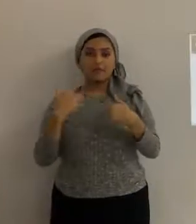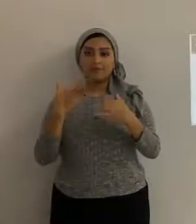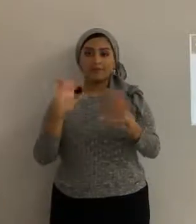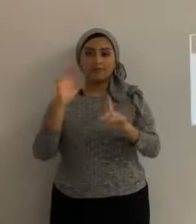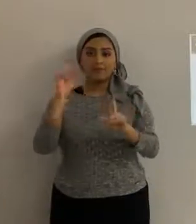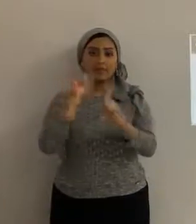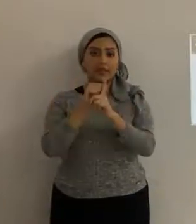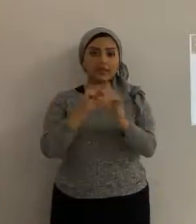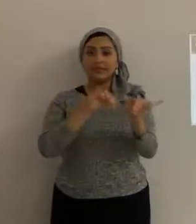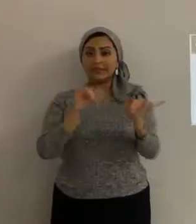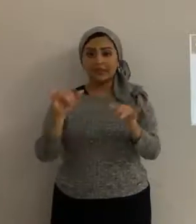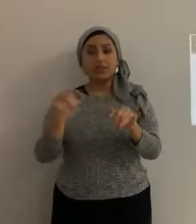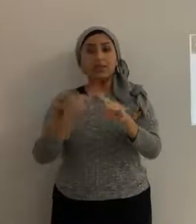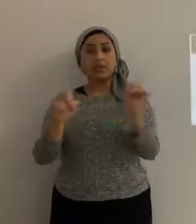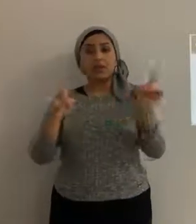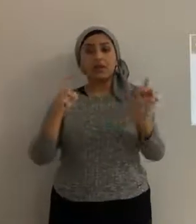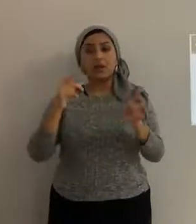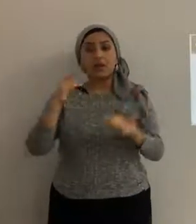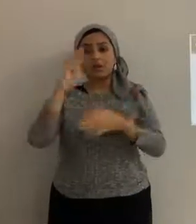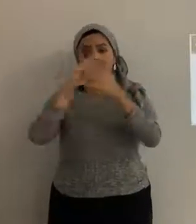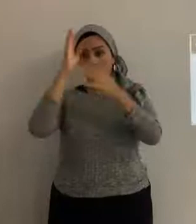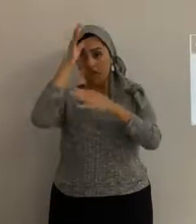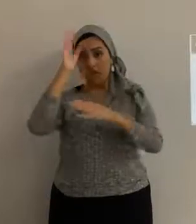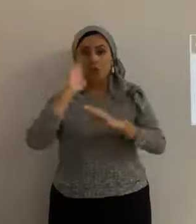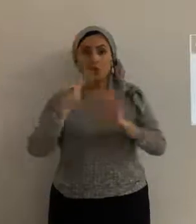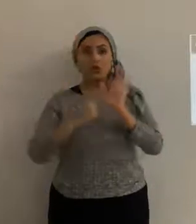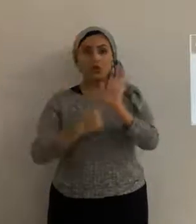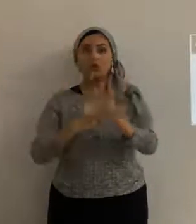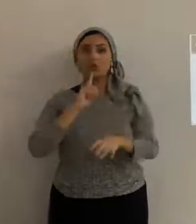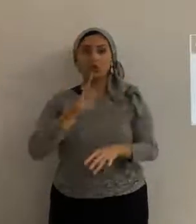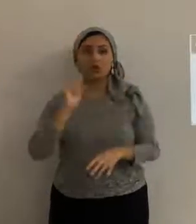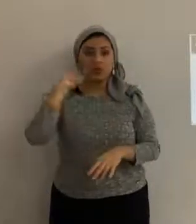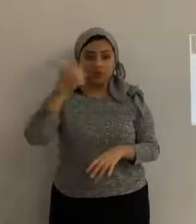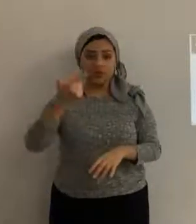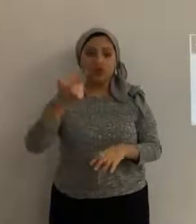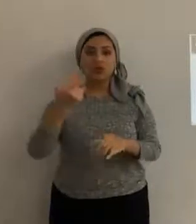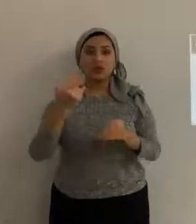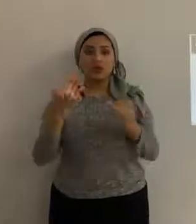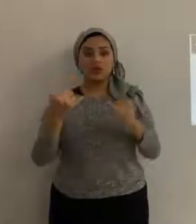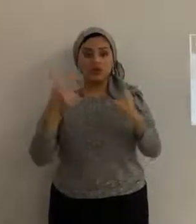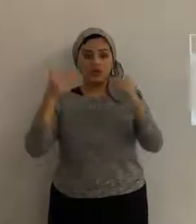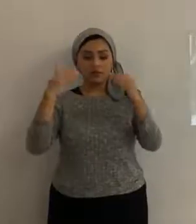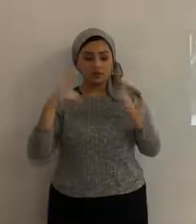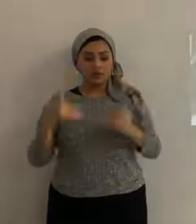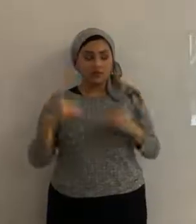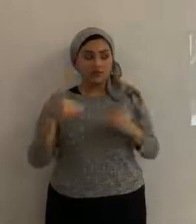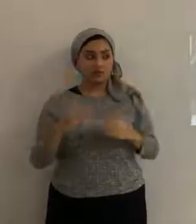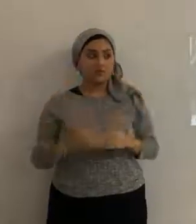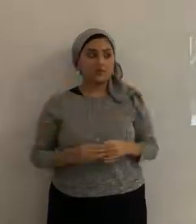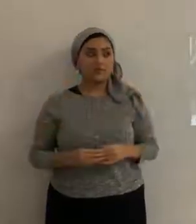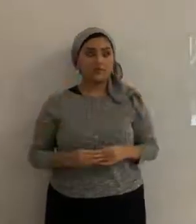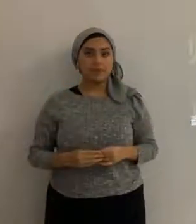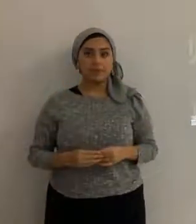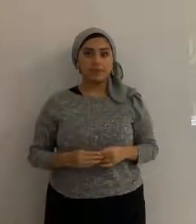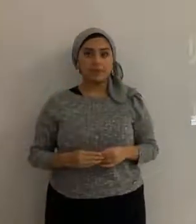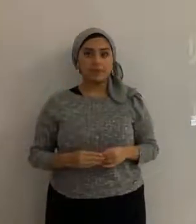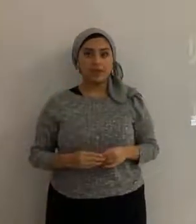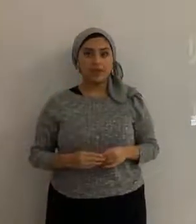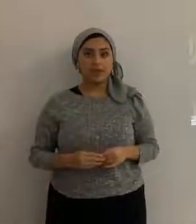engañados, pero el Eterno va a revelar todo. Ahora, quiero apagar aquí tantito la tablet y